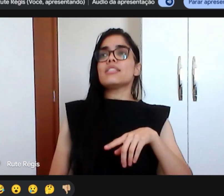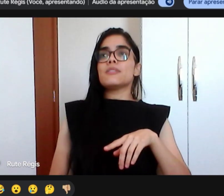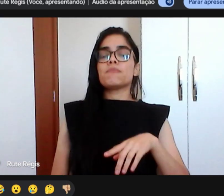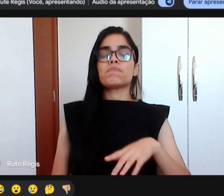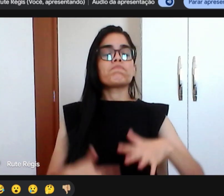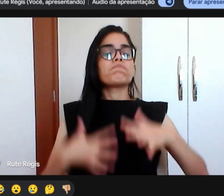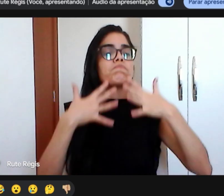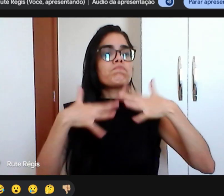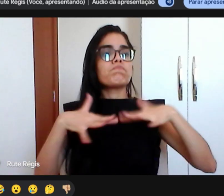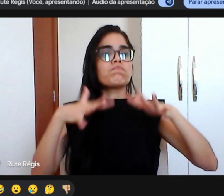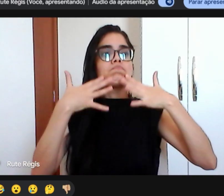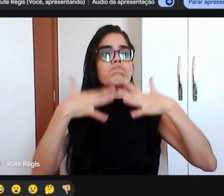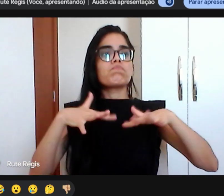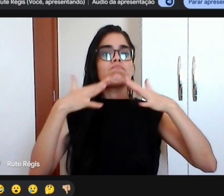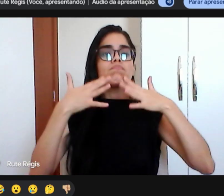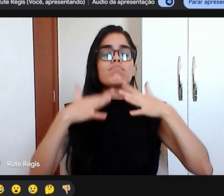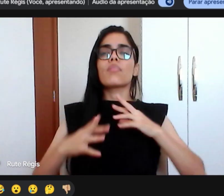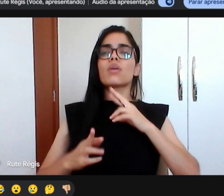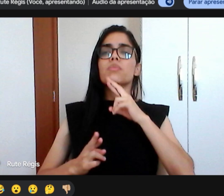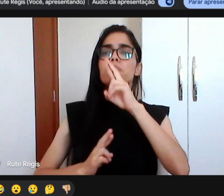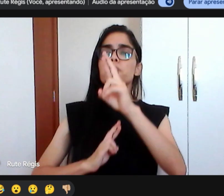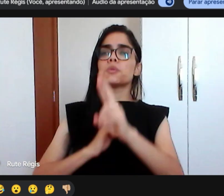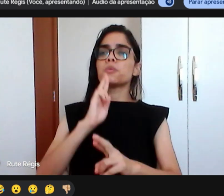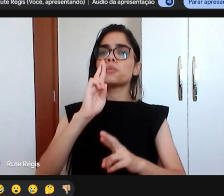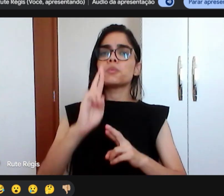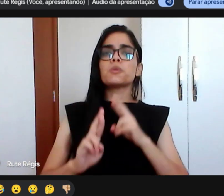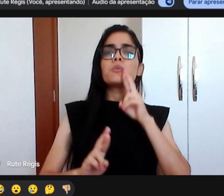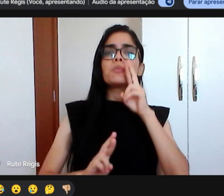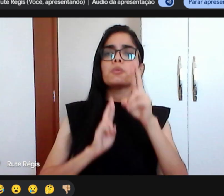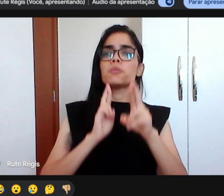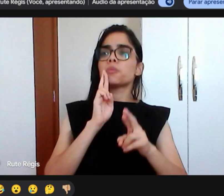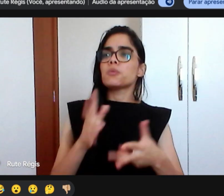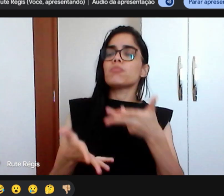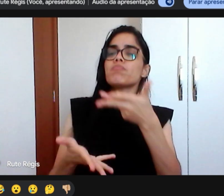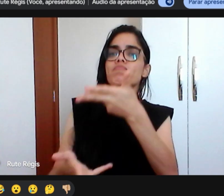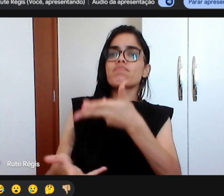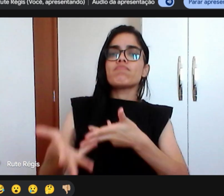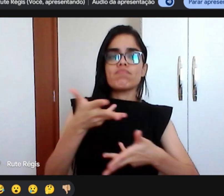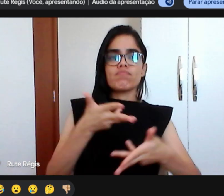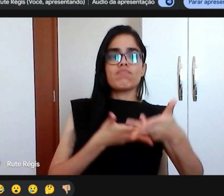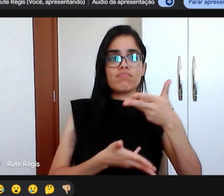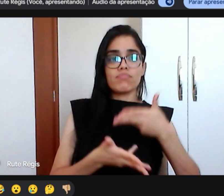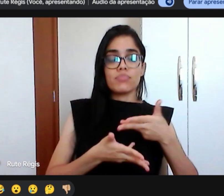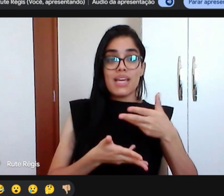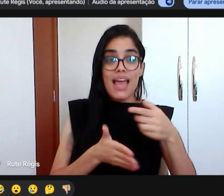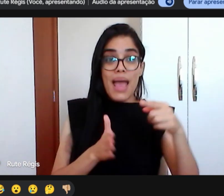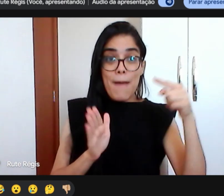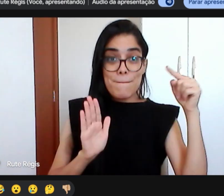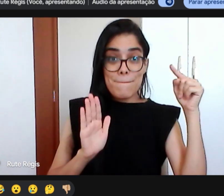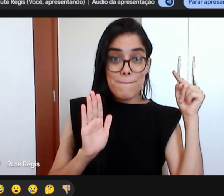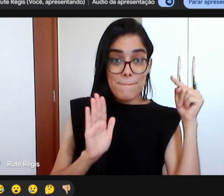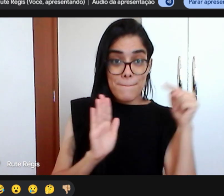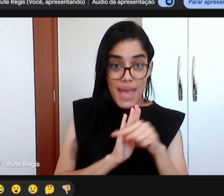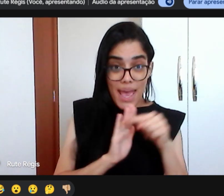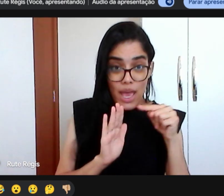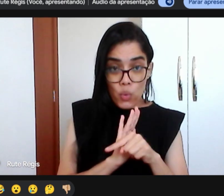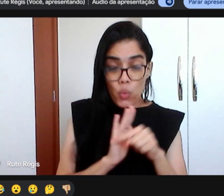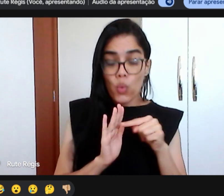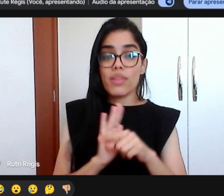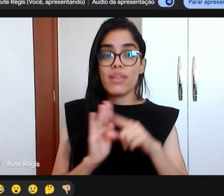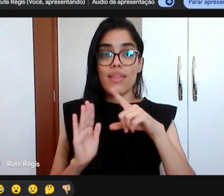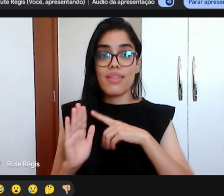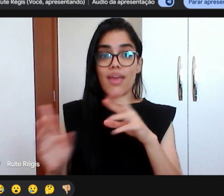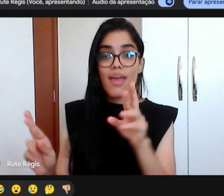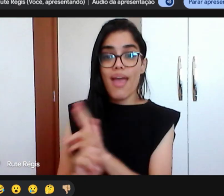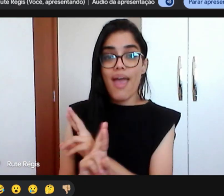aí vocês, com naturalidade, também vão interagindo com os professores e